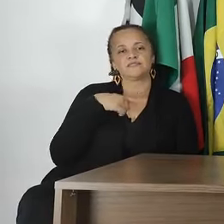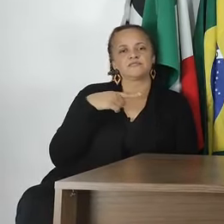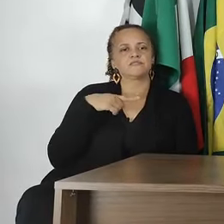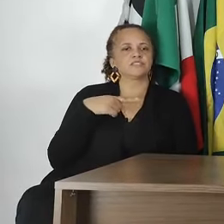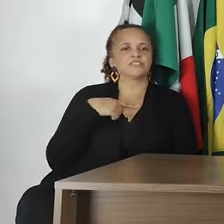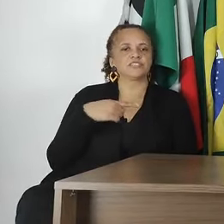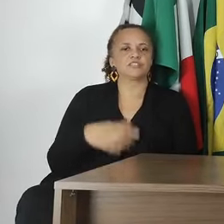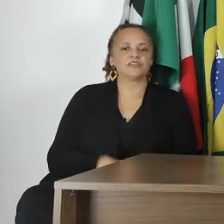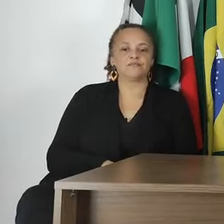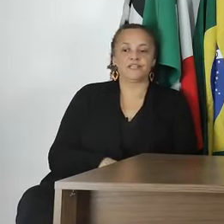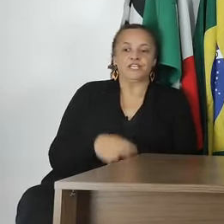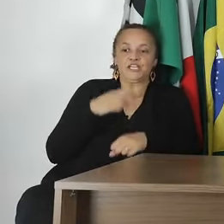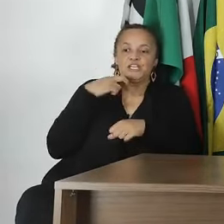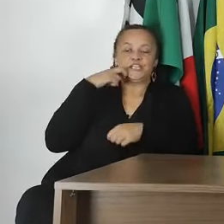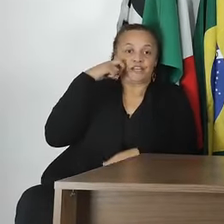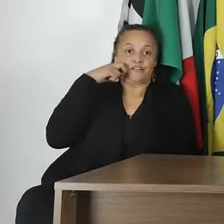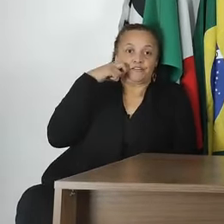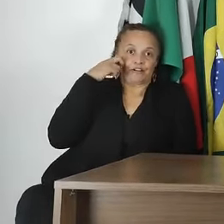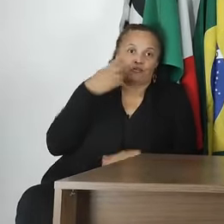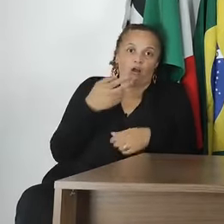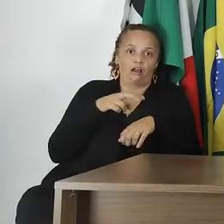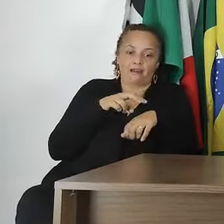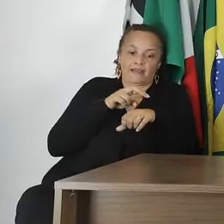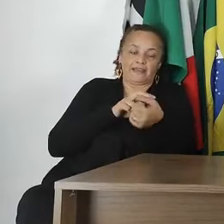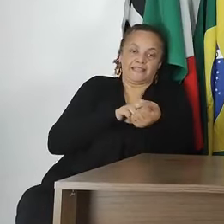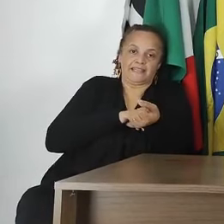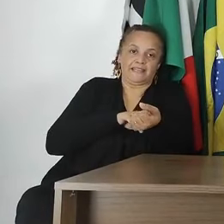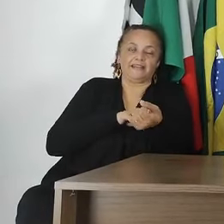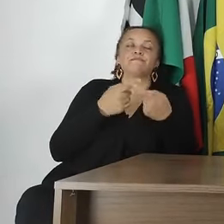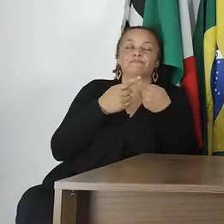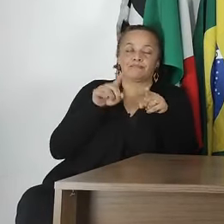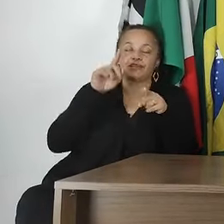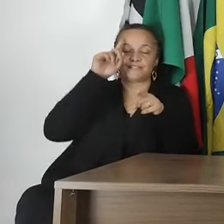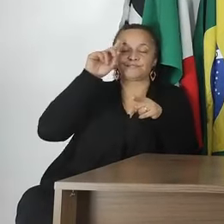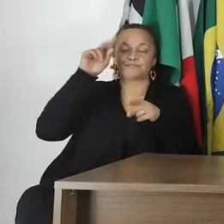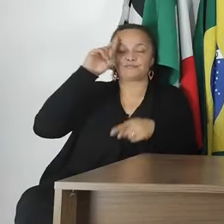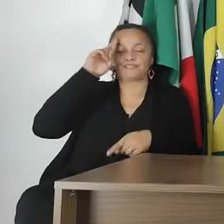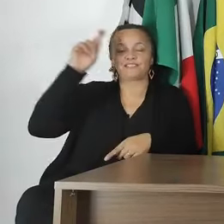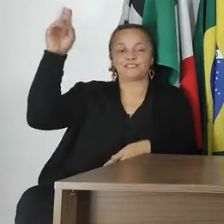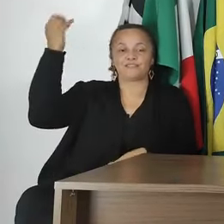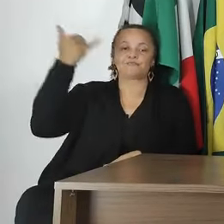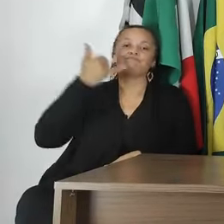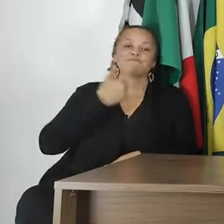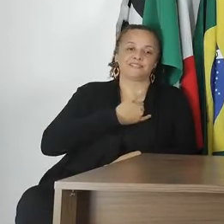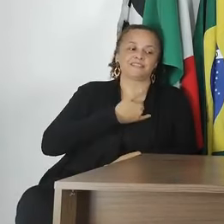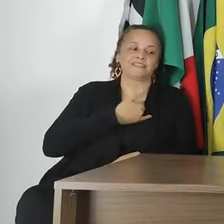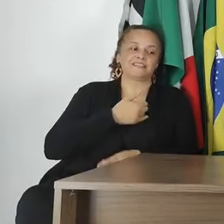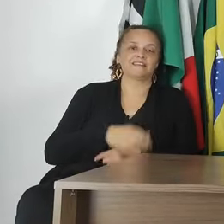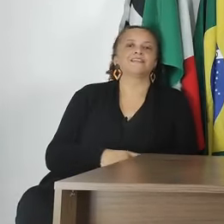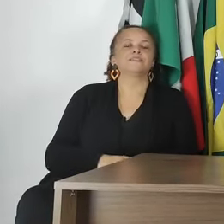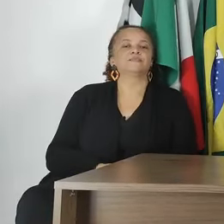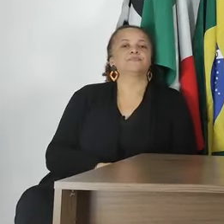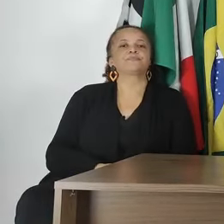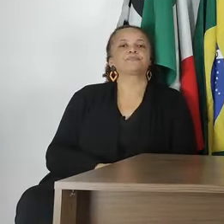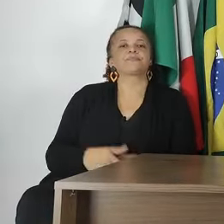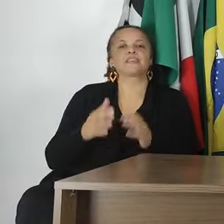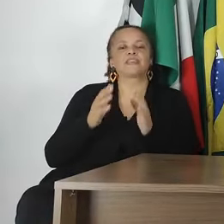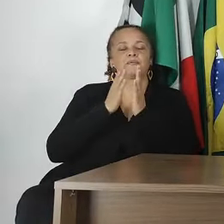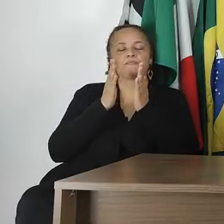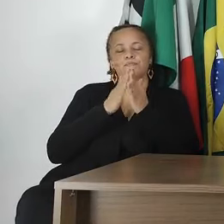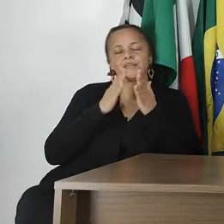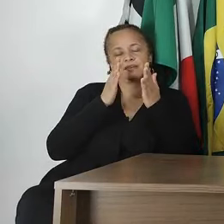que eu gaguejei, se eu me perdi, mas é isso que o Senhor tem colocado no meu coração, né? E que eu peço isso aí,